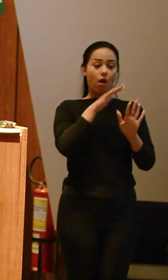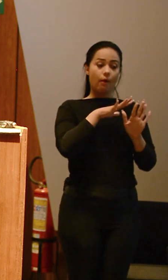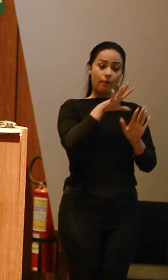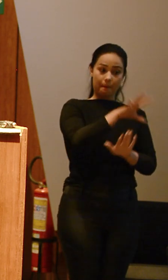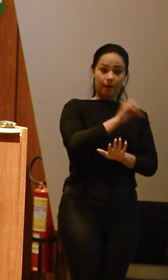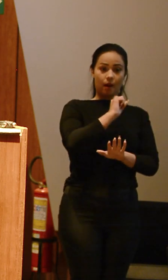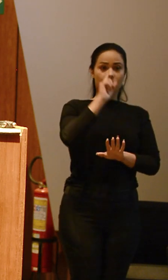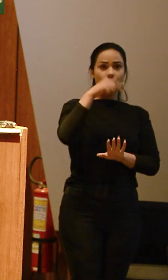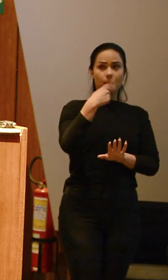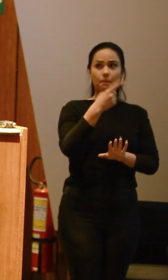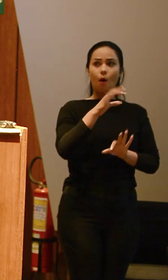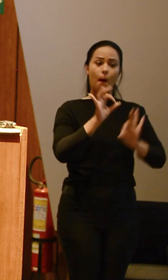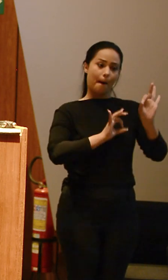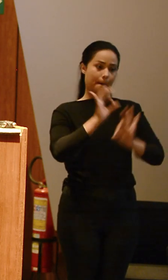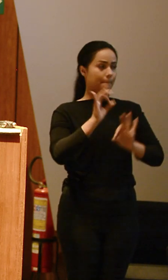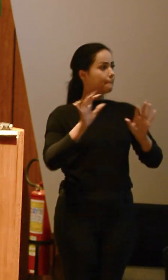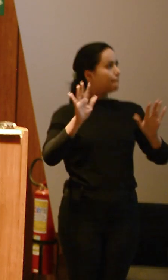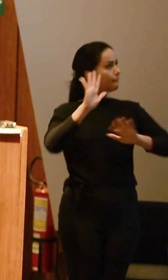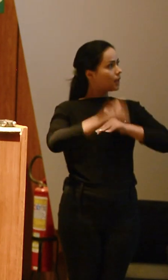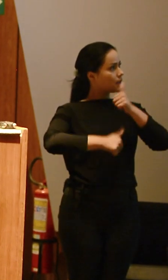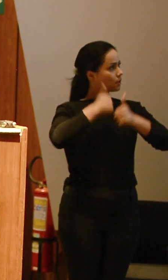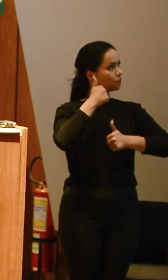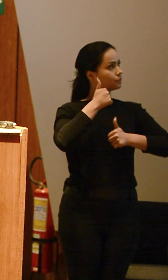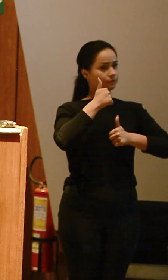adquire depois de uma boa reabilitação, tá?